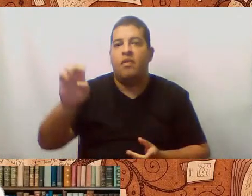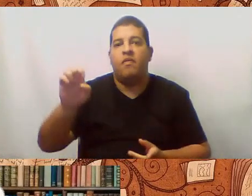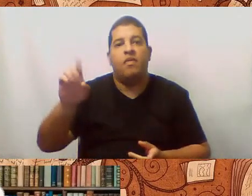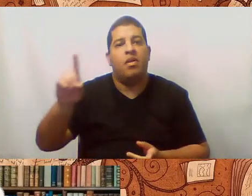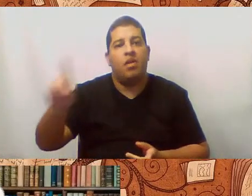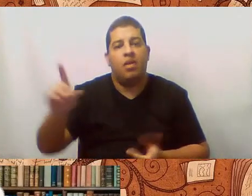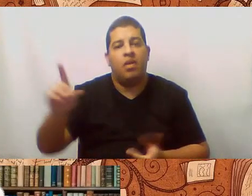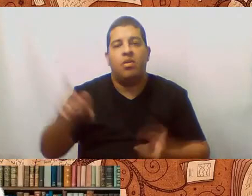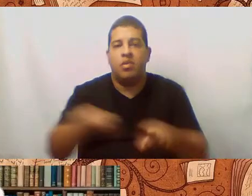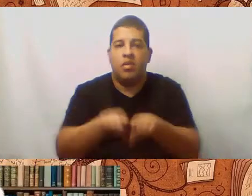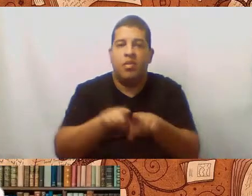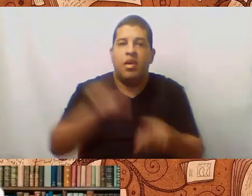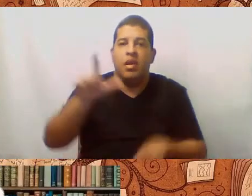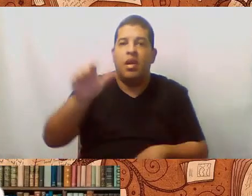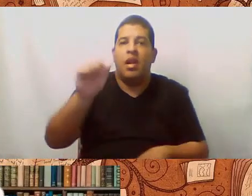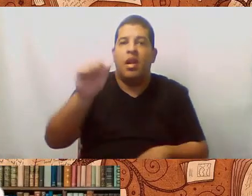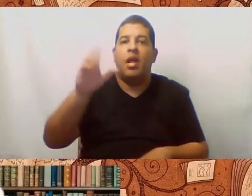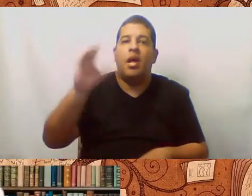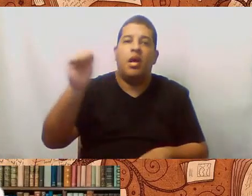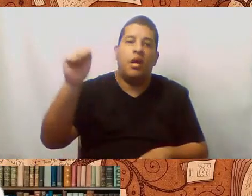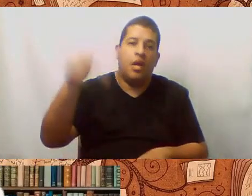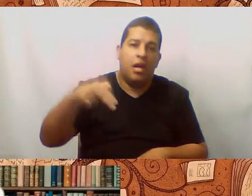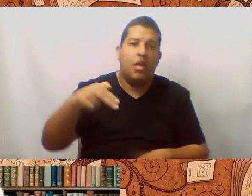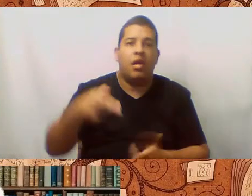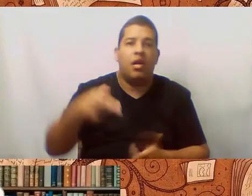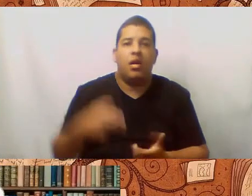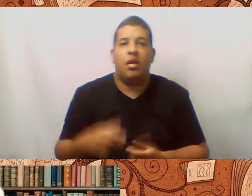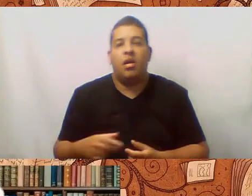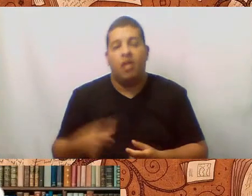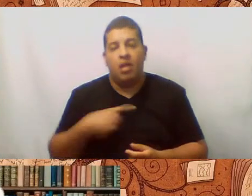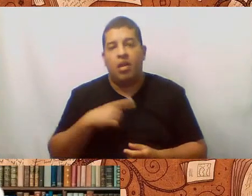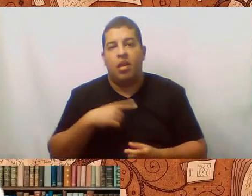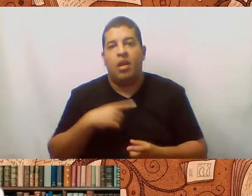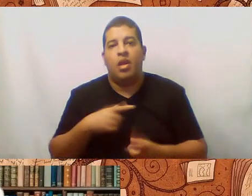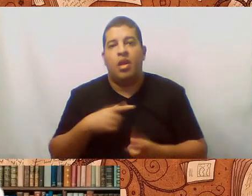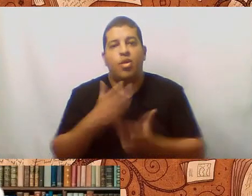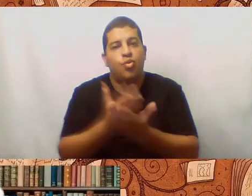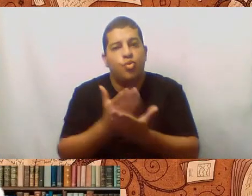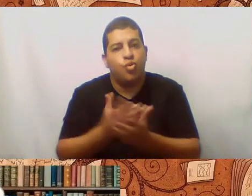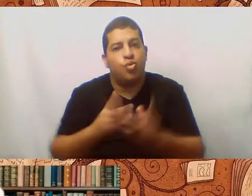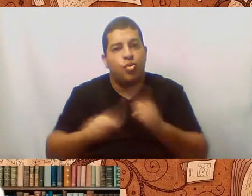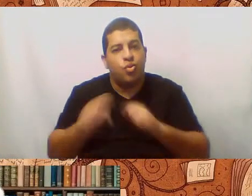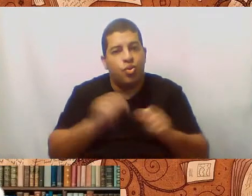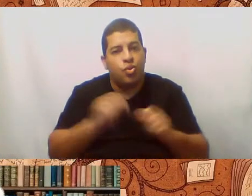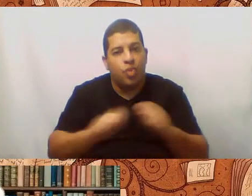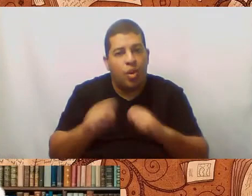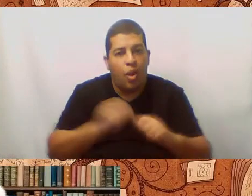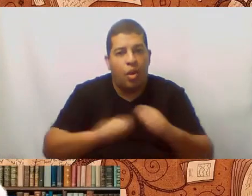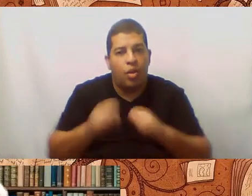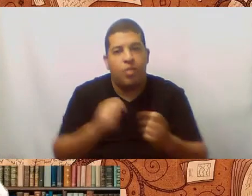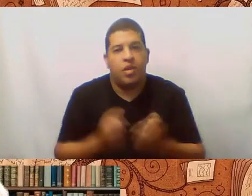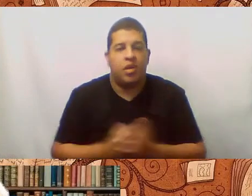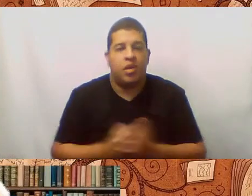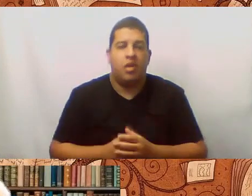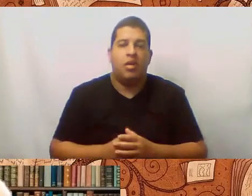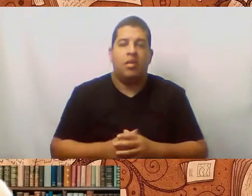se organizou em torno de uma economia libidinal e simbólica do falo,